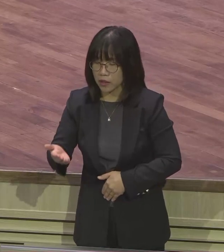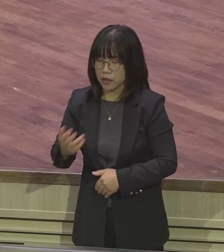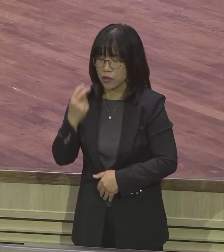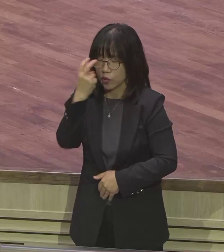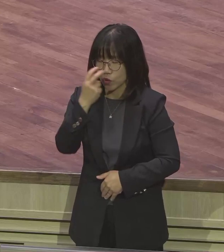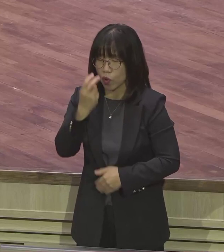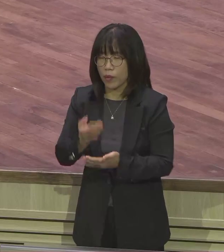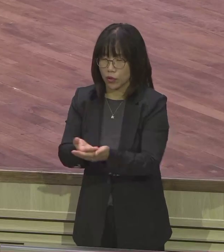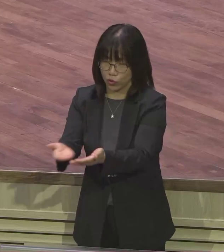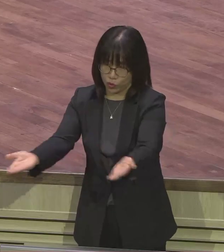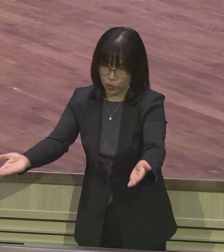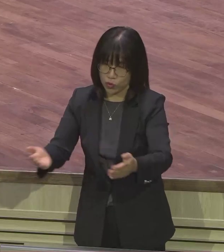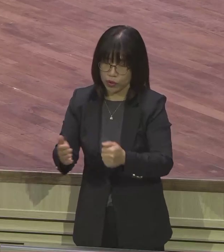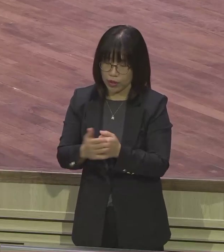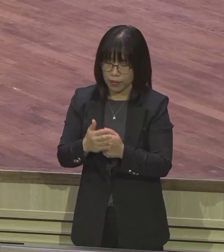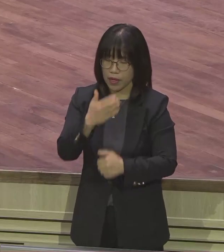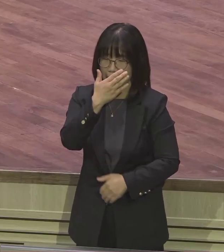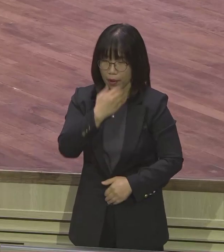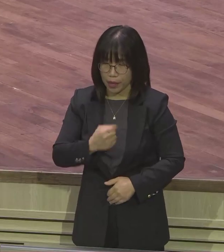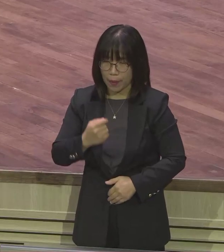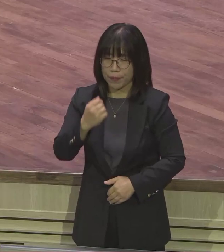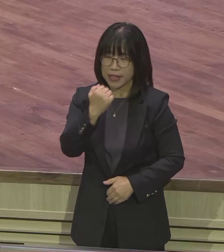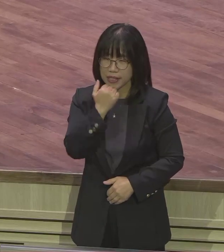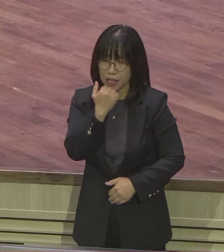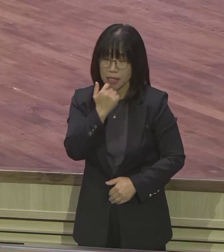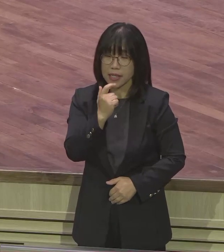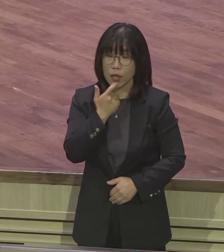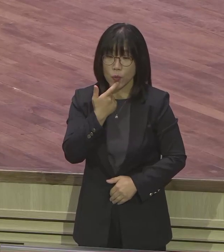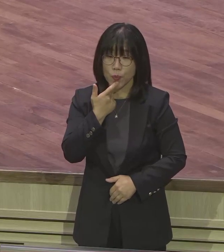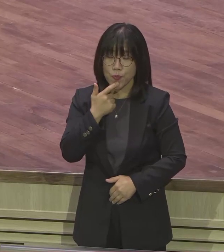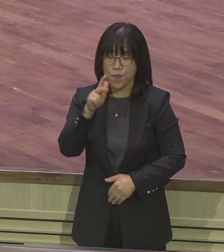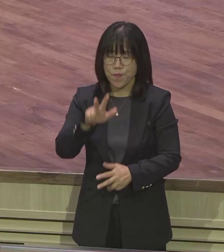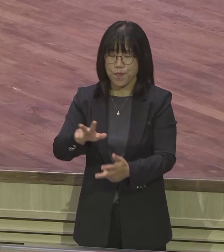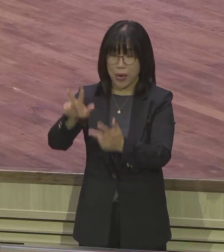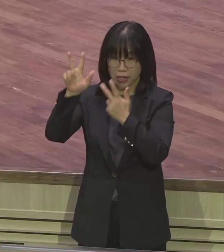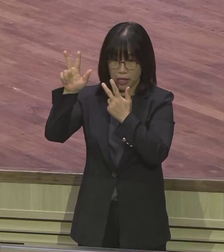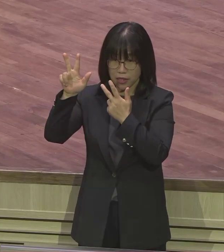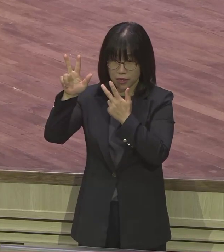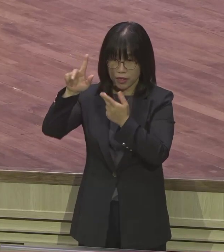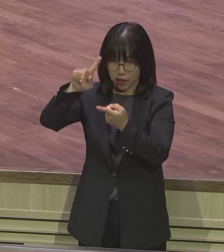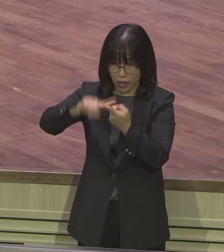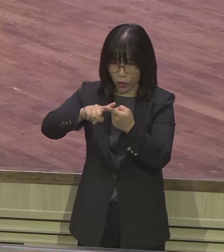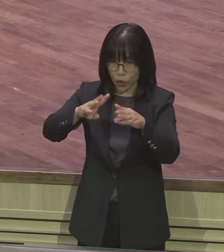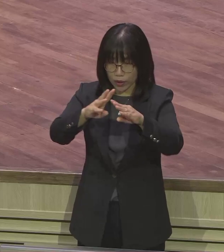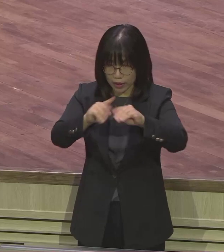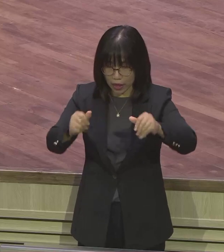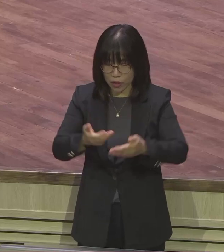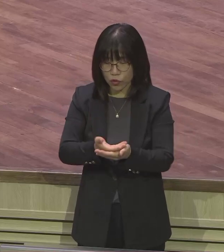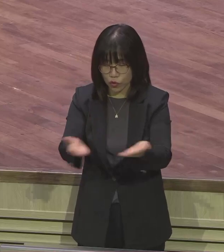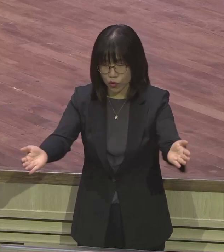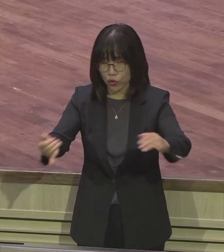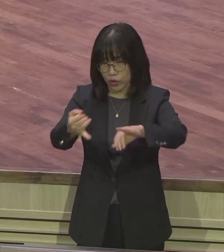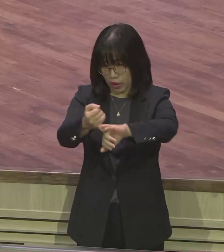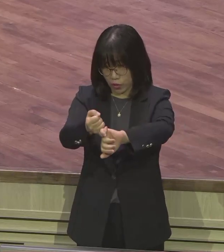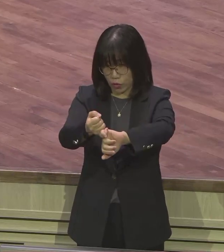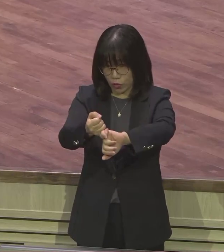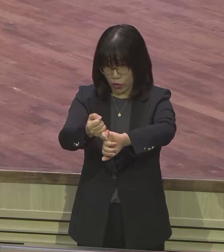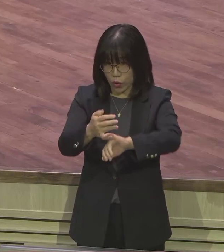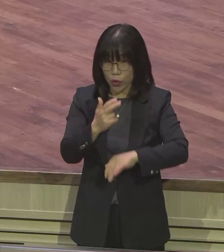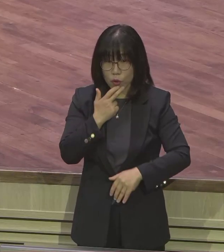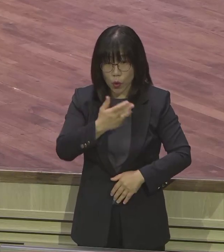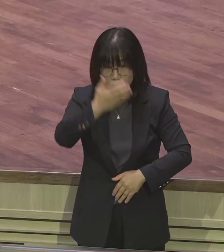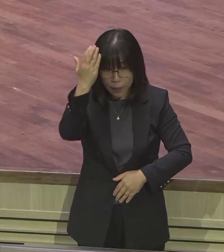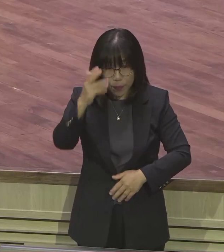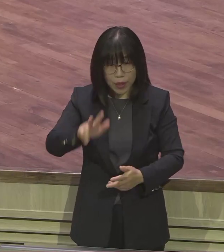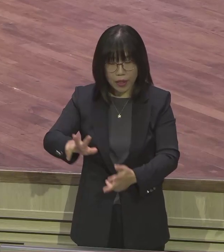내사 아브라함과 이삭과 야곱에게 맹세하신 땅에 이르게 하시리라 하고 요셉이 또 이스라엘 자손에게